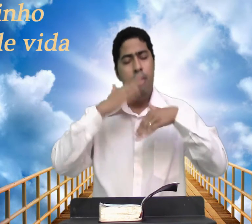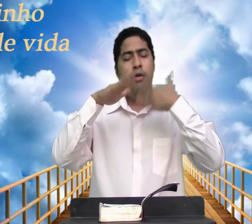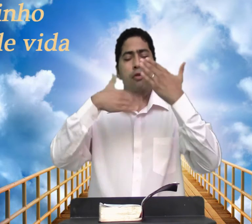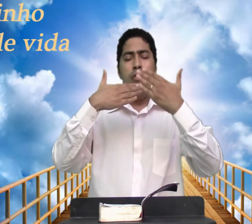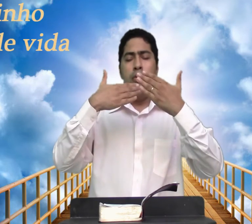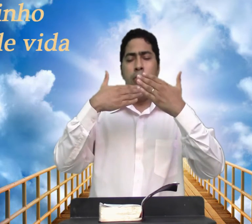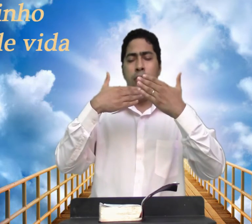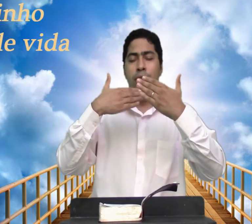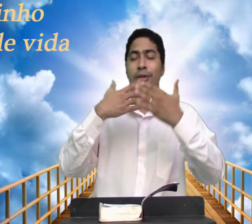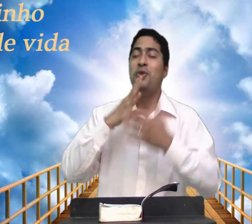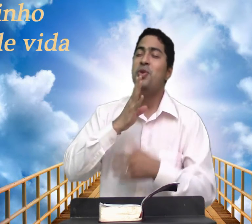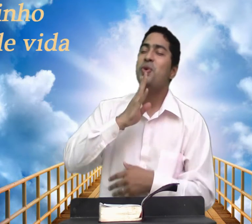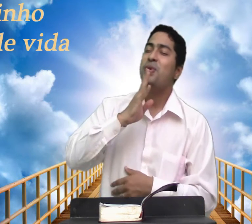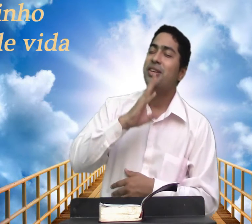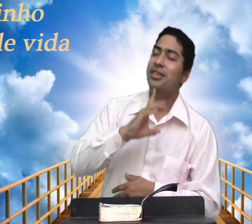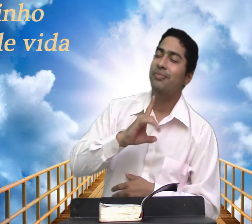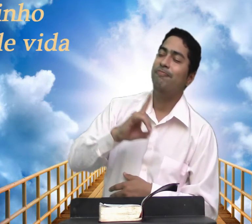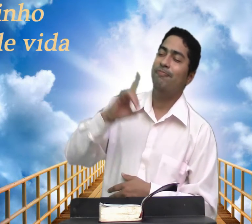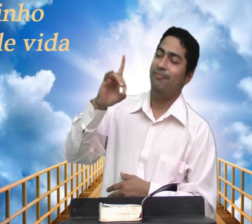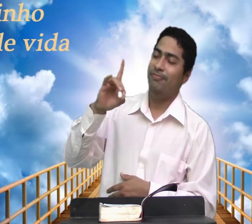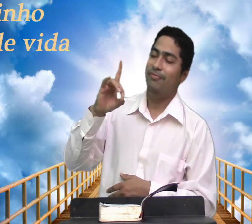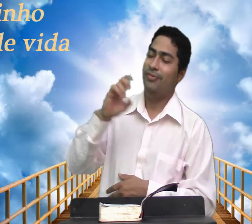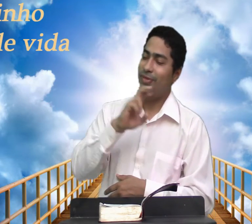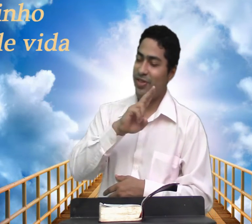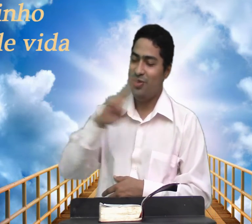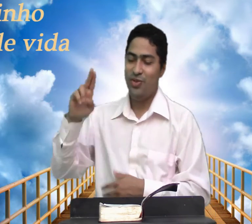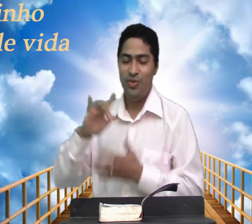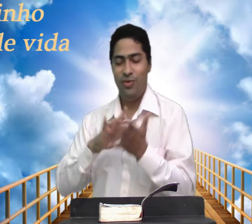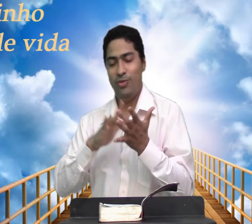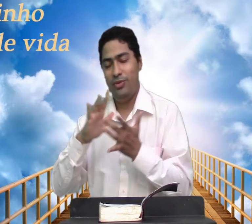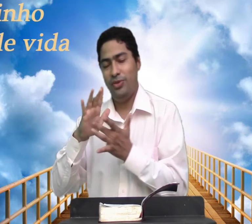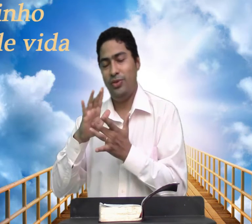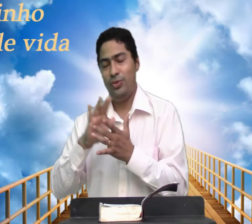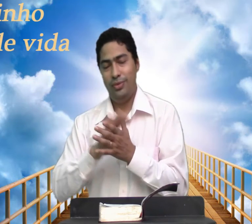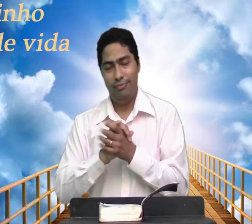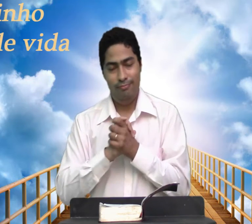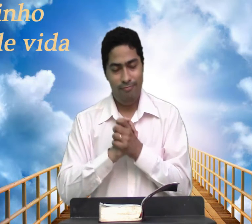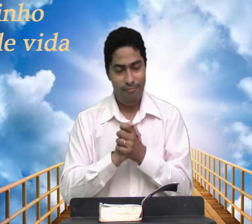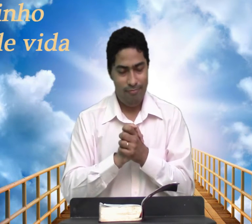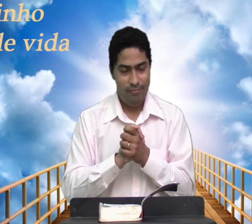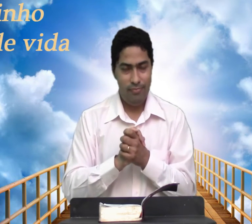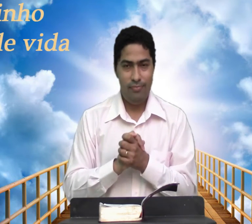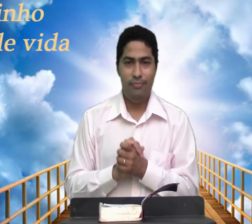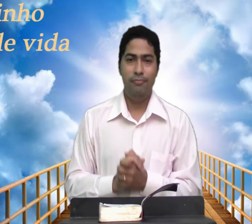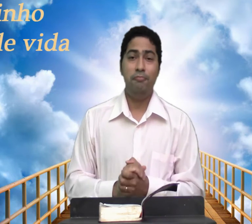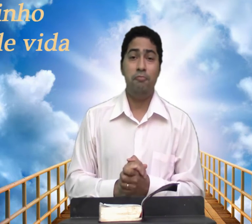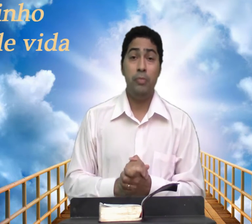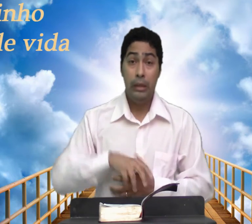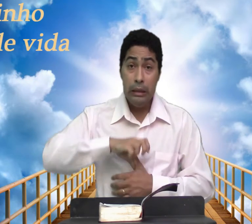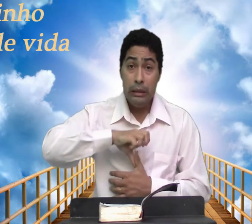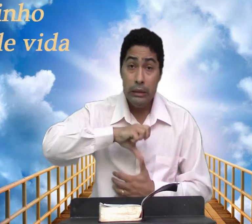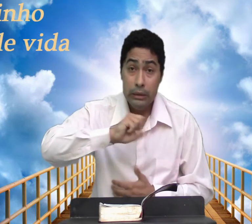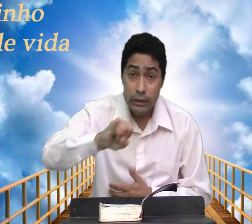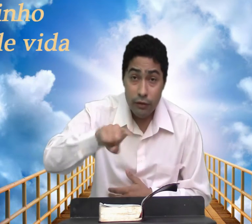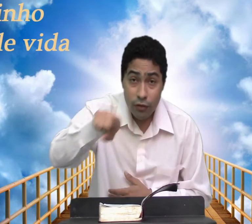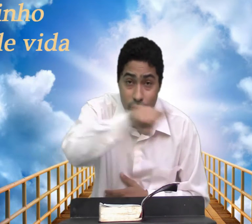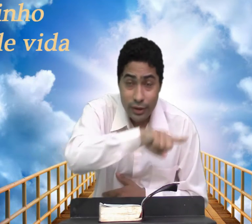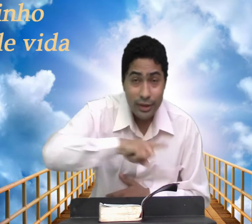de Ti. Em nome de Jesus. Amém. Que essa seja também a sua oração. E se você entendeu essa